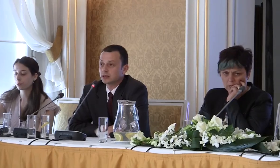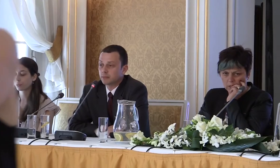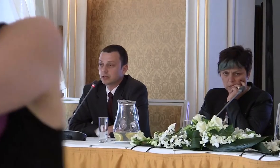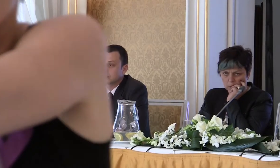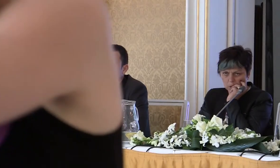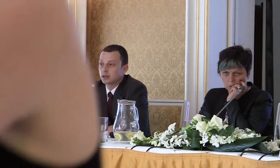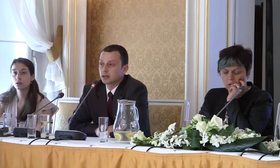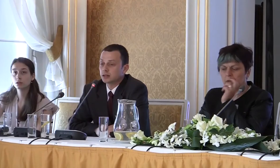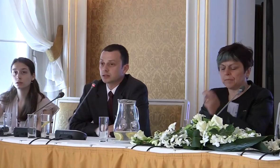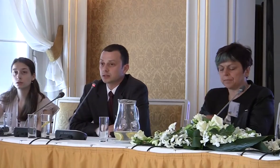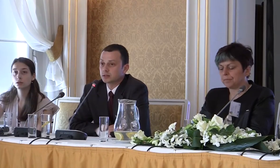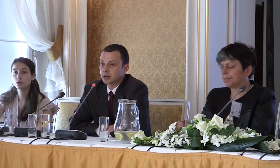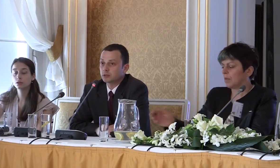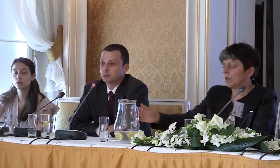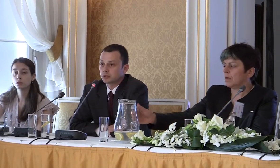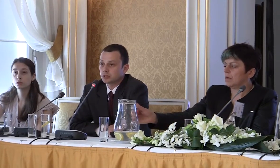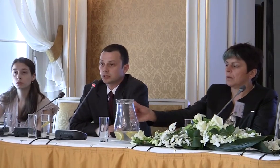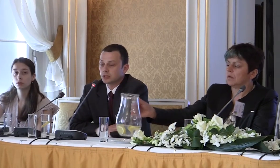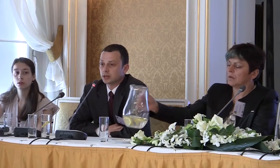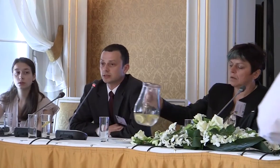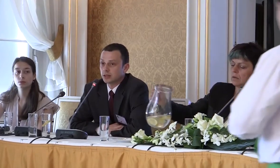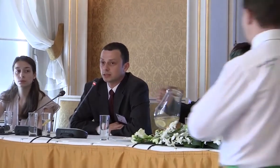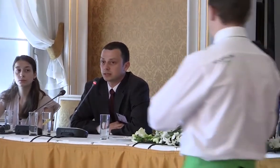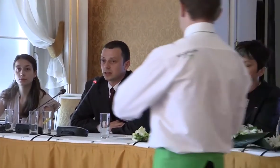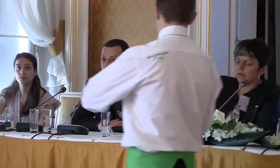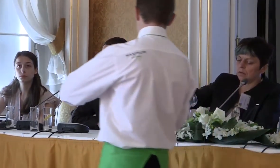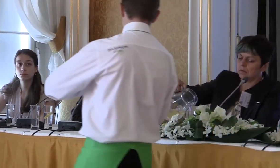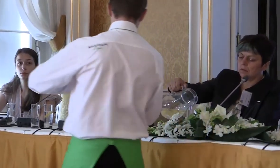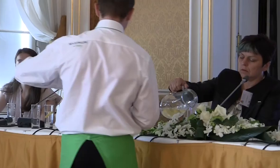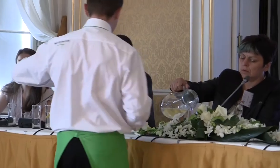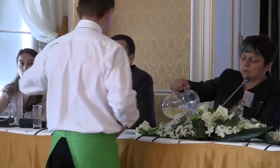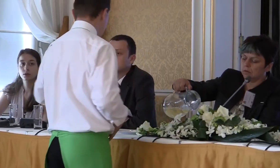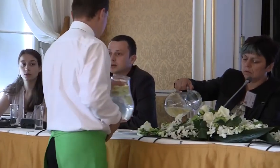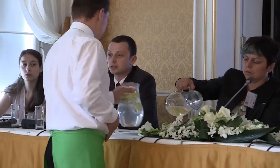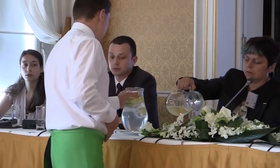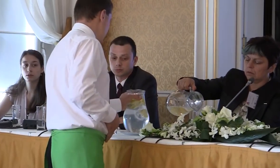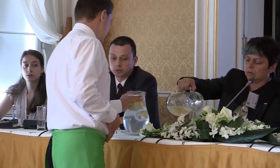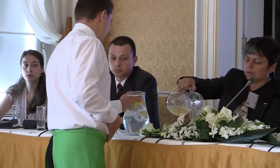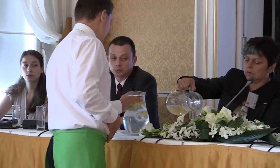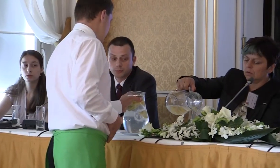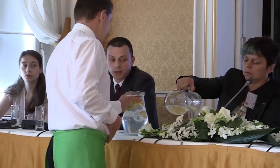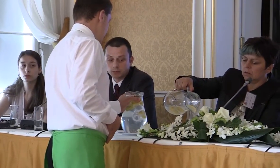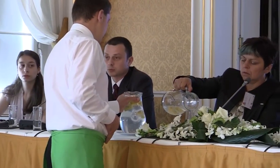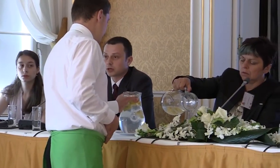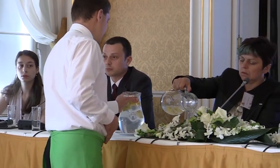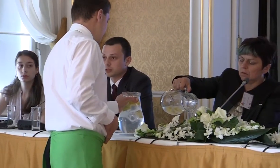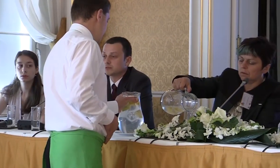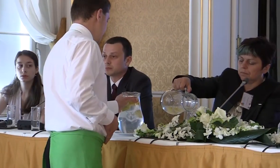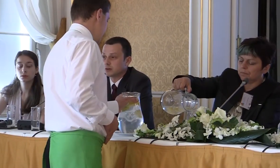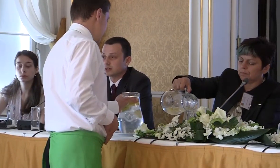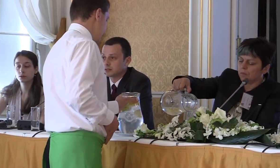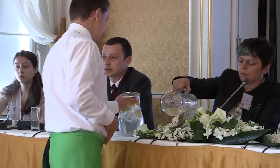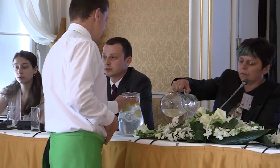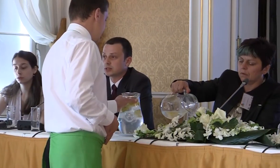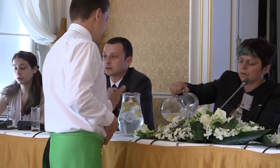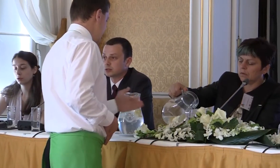které nemají zdravotní postižení a jejich nárokovost na tu potřebu podpůrné opatření